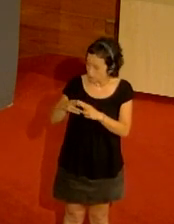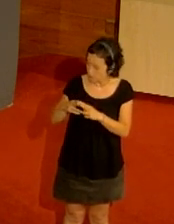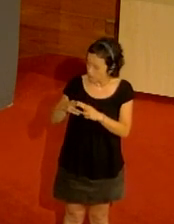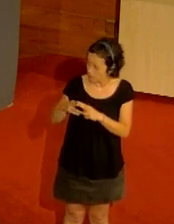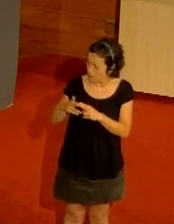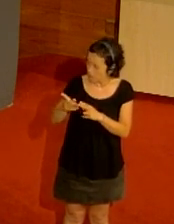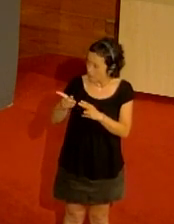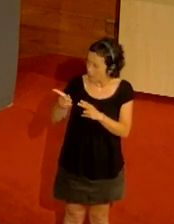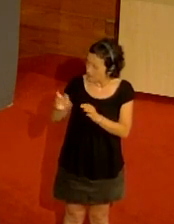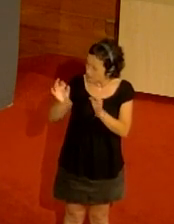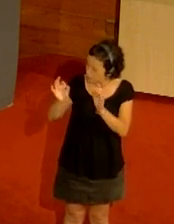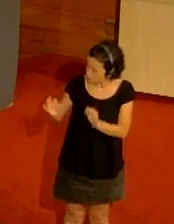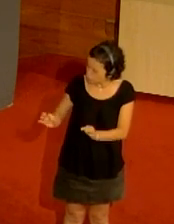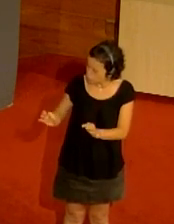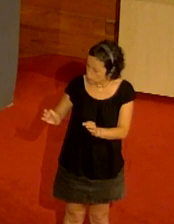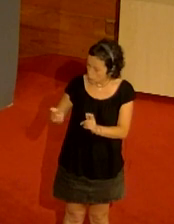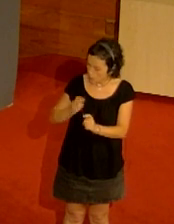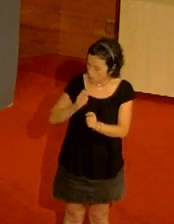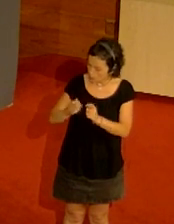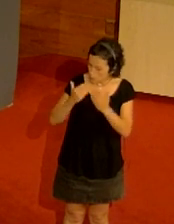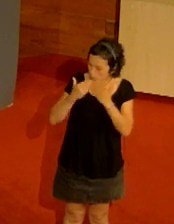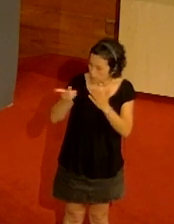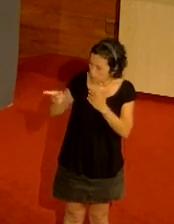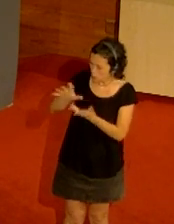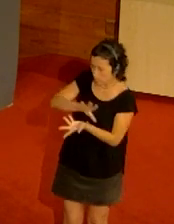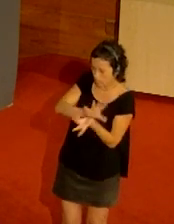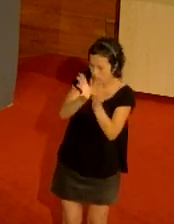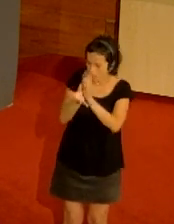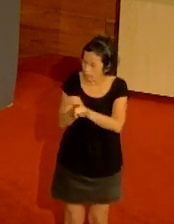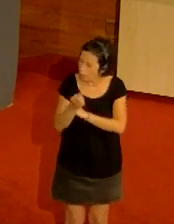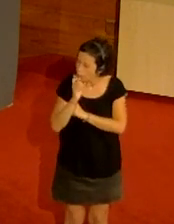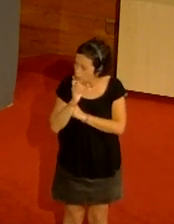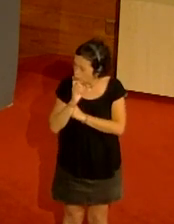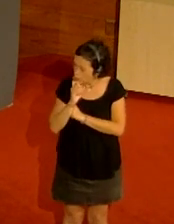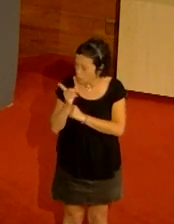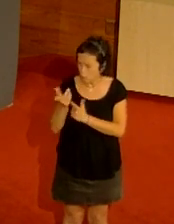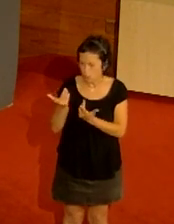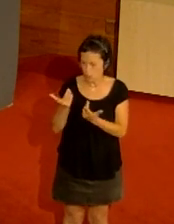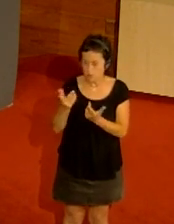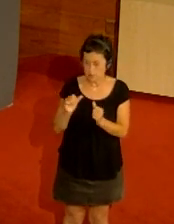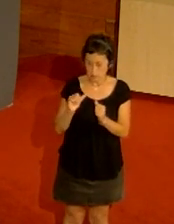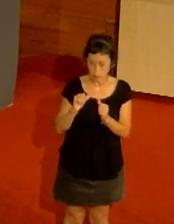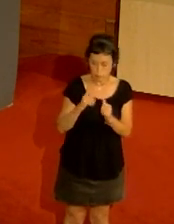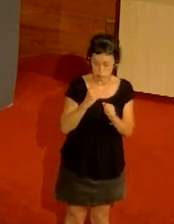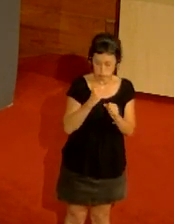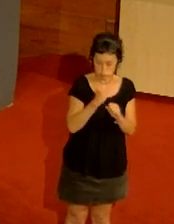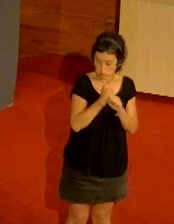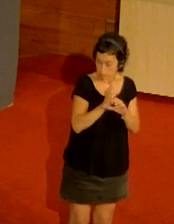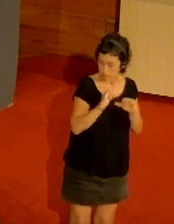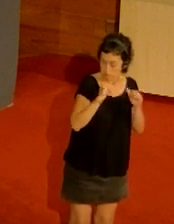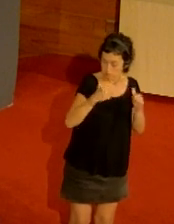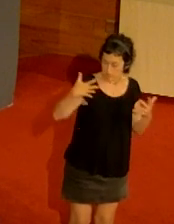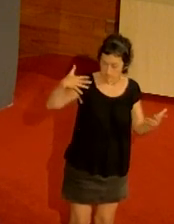a ti concretamente el periodismo, ¿no? ¿Qué transformación, haciendo tu labor desde que empezaste hasta hoy en